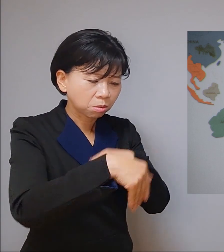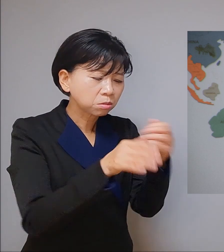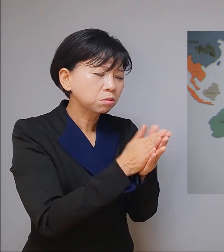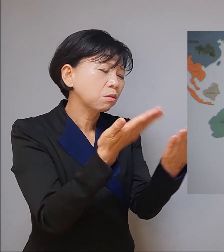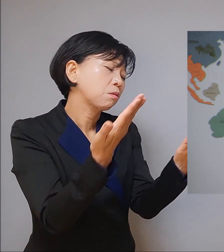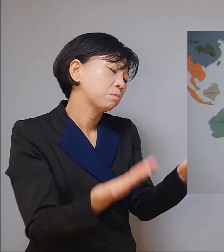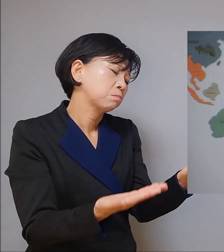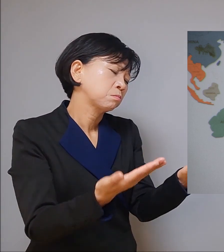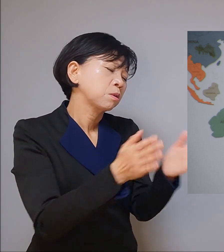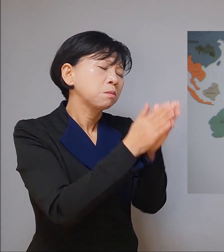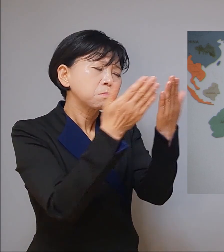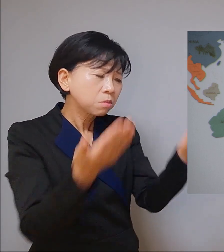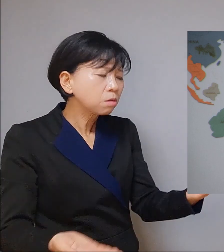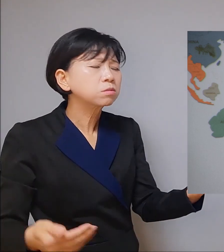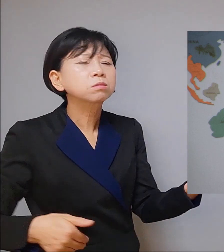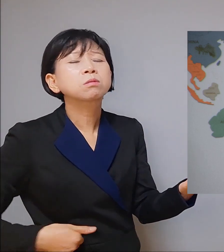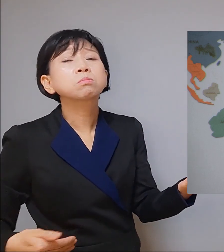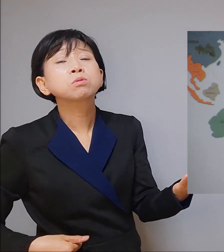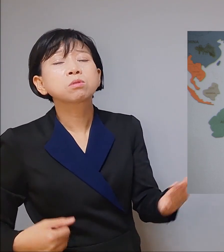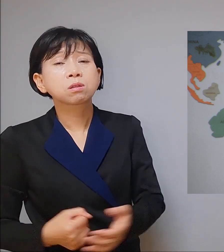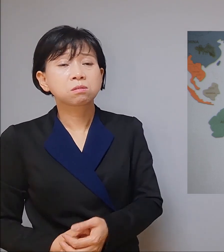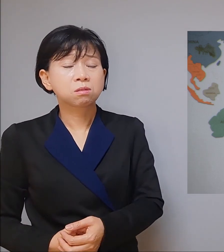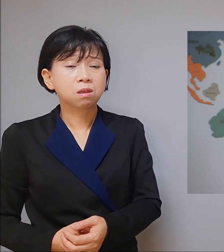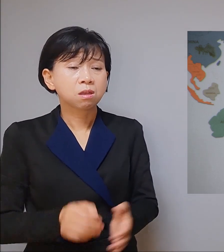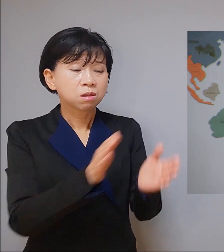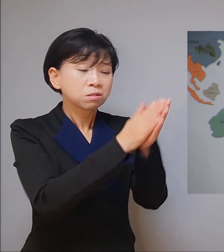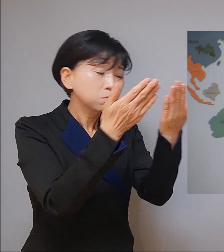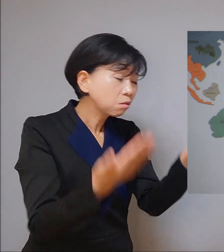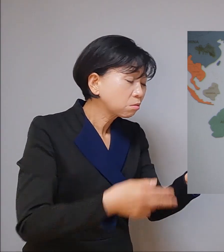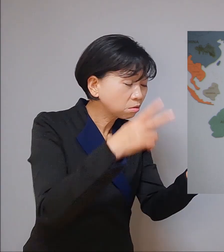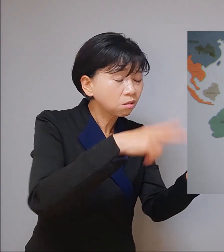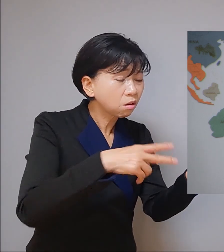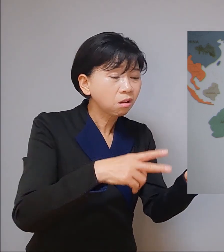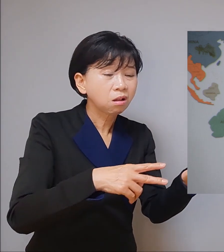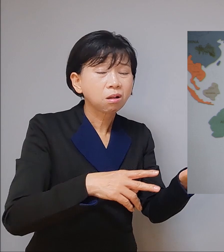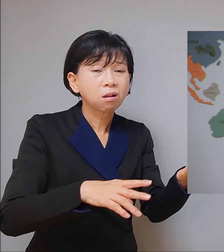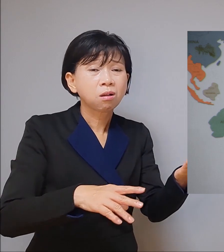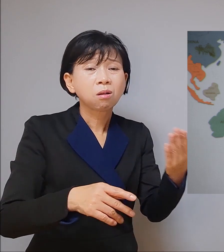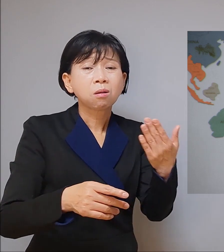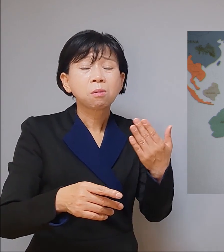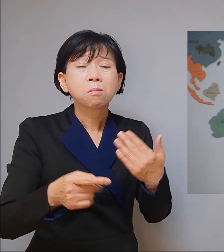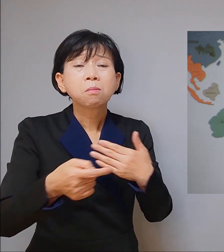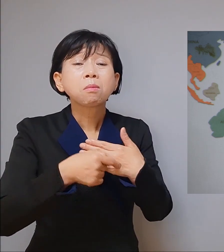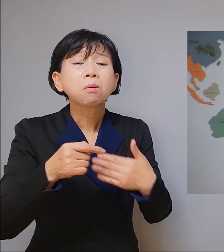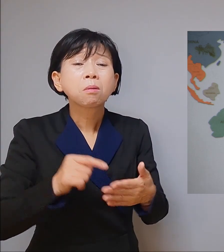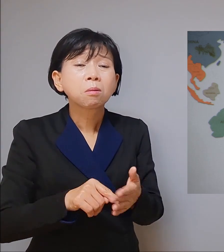TV도 켜있고 성경책도 펼치지 않으면서 하나님, 제가 성경을 읽도록 열정을 주세요,